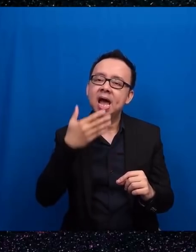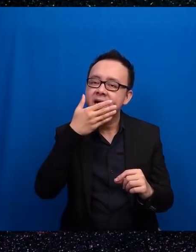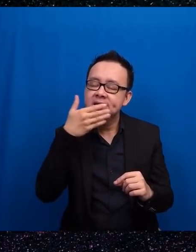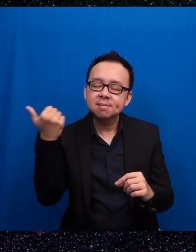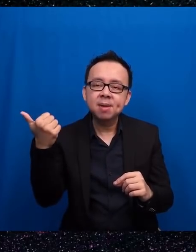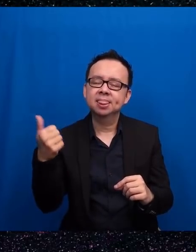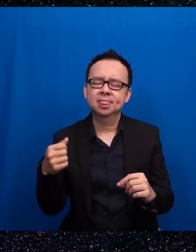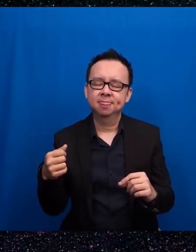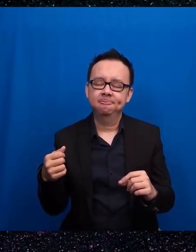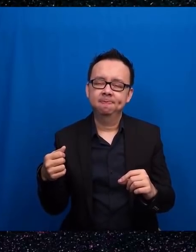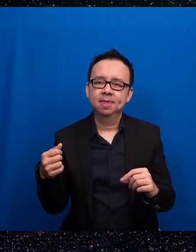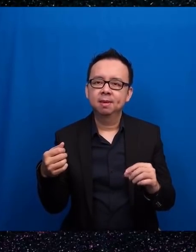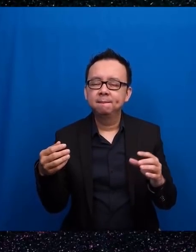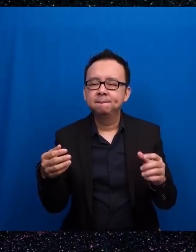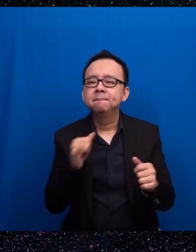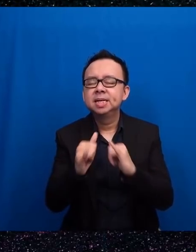3 hari, 2-3 hari saya puasa.